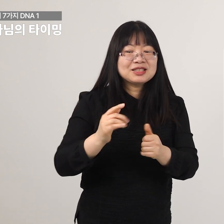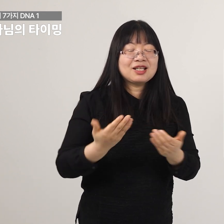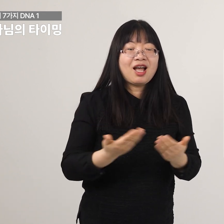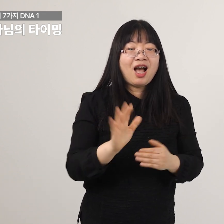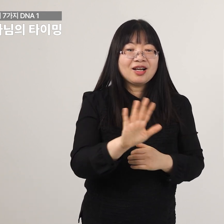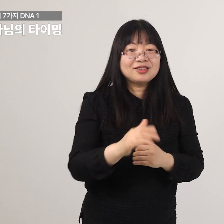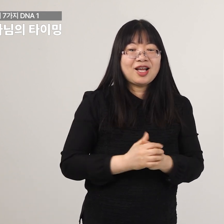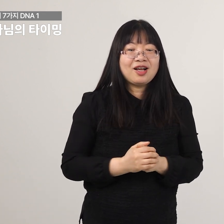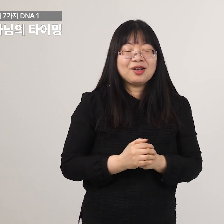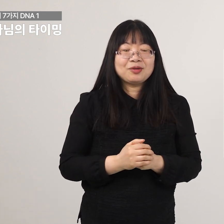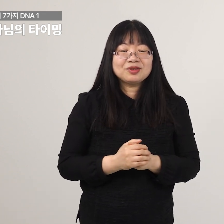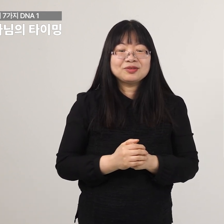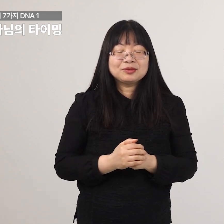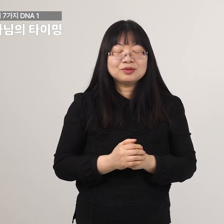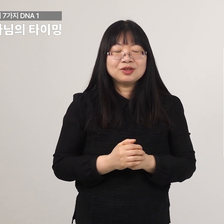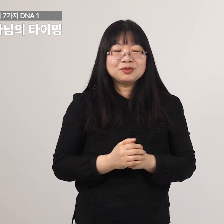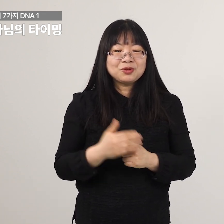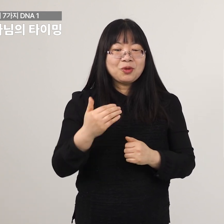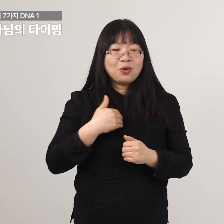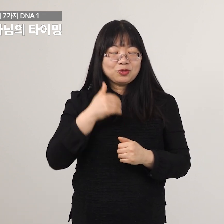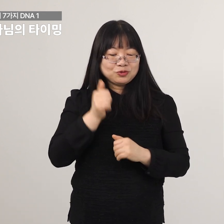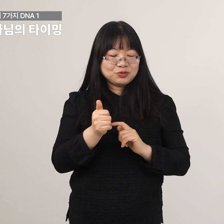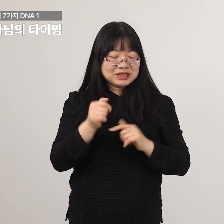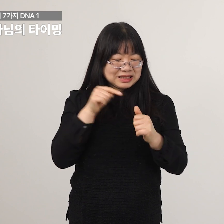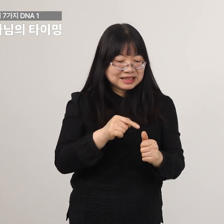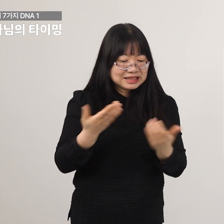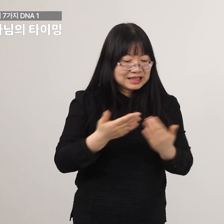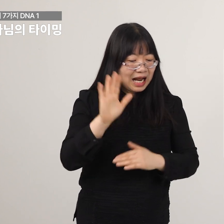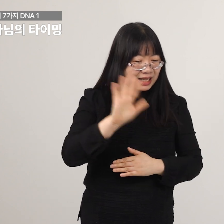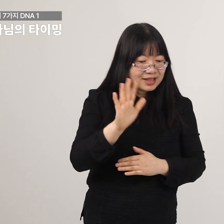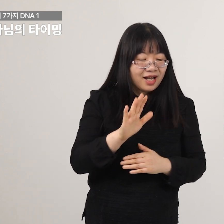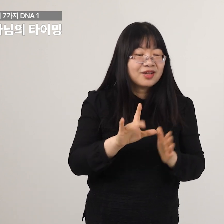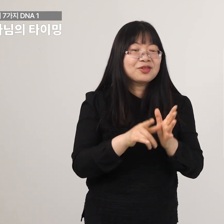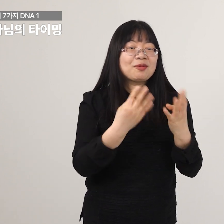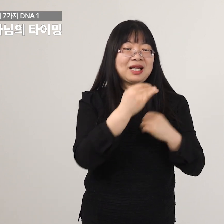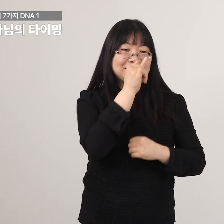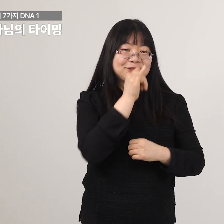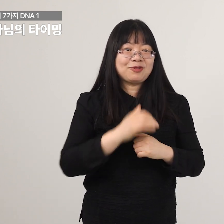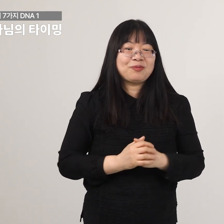해놨더라고요. 보면 그런 경우가 참 많습니다. 여기